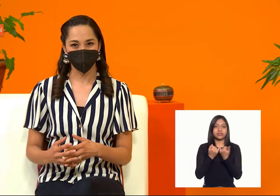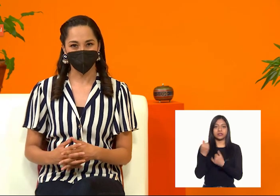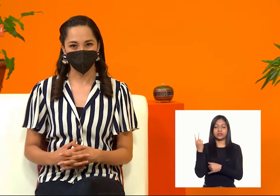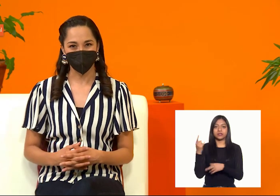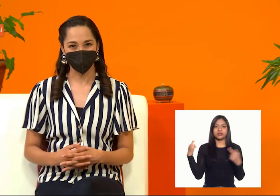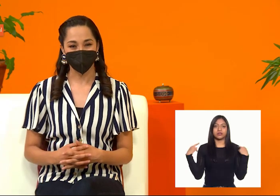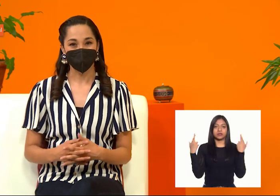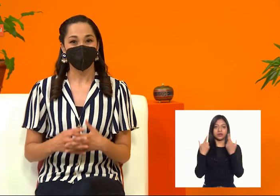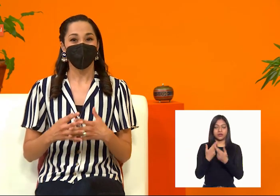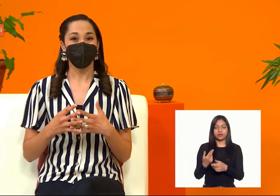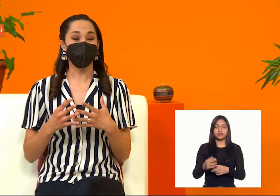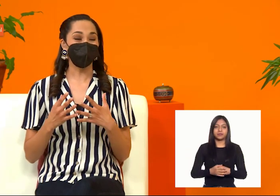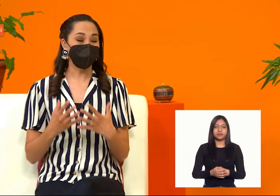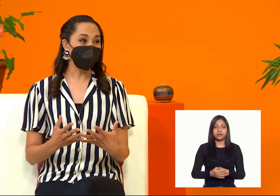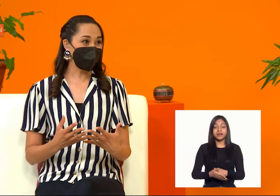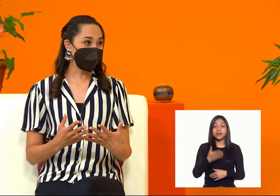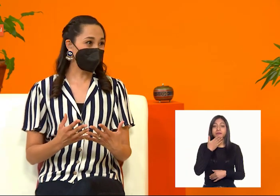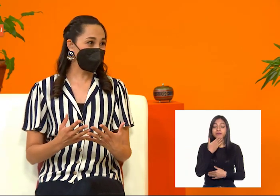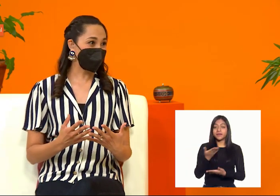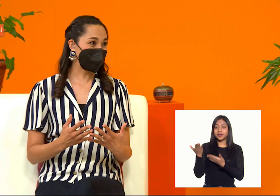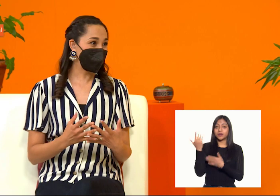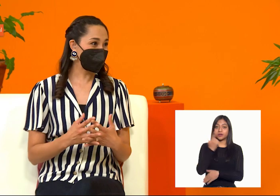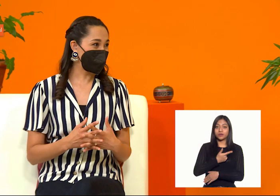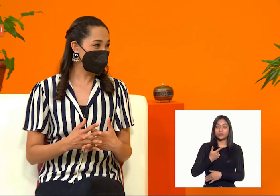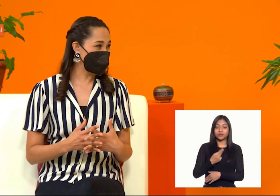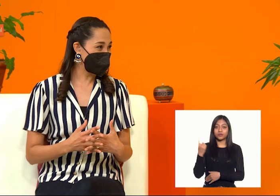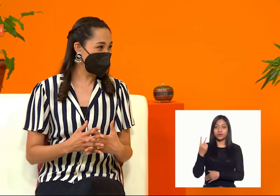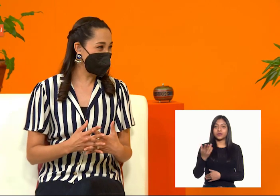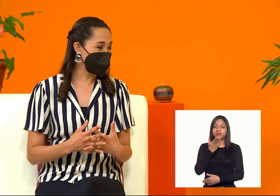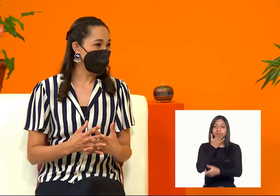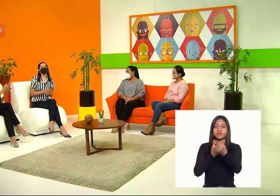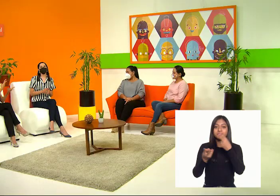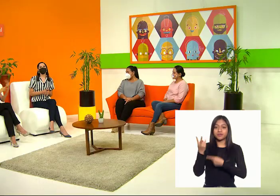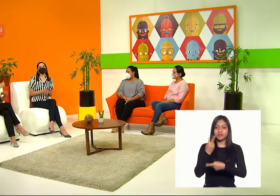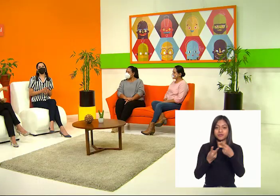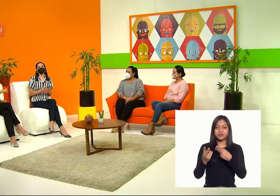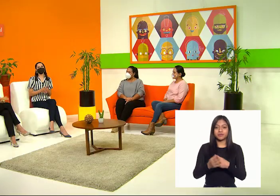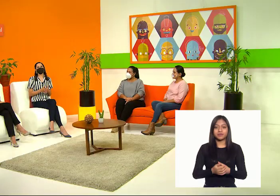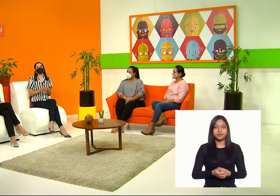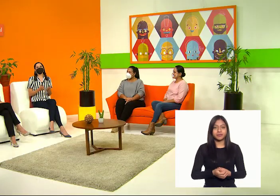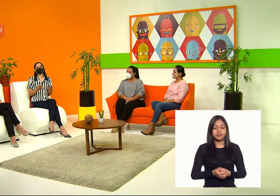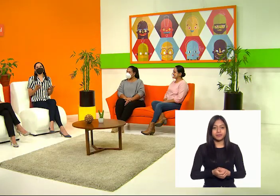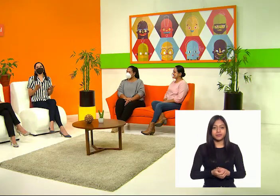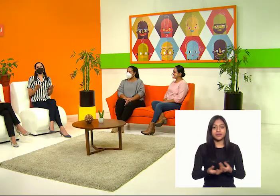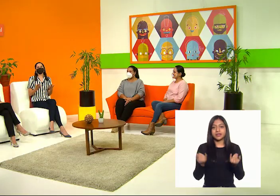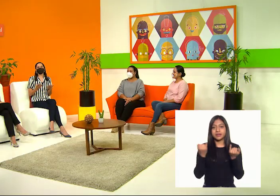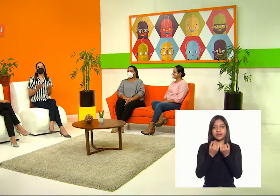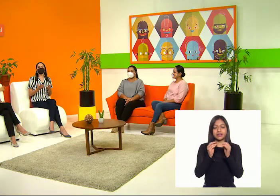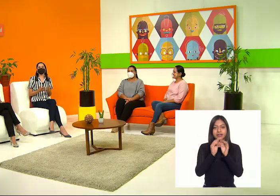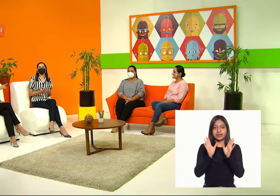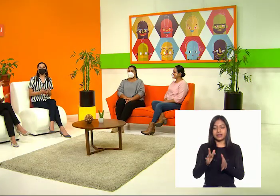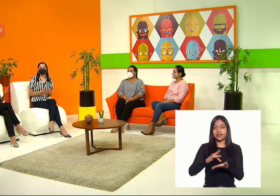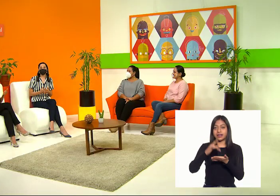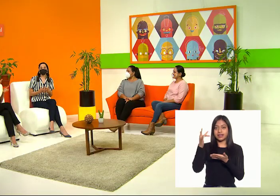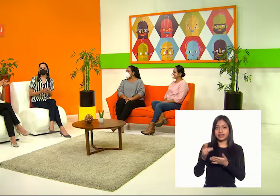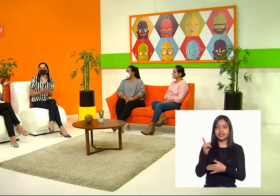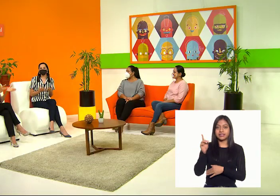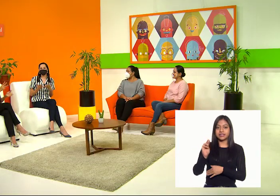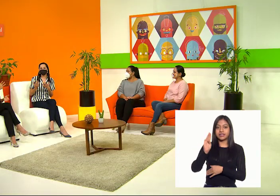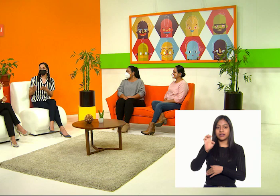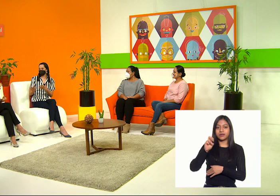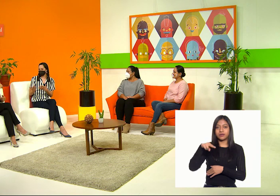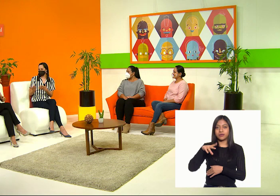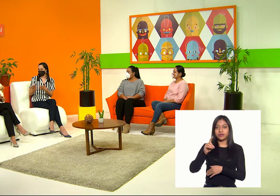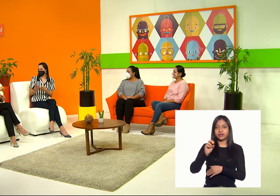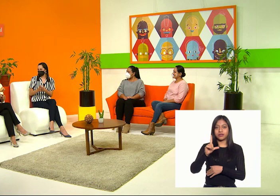sorda respectivamente. Y es un gusto tenerlas aquí, les doy la bienvenida y también quiero agradecer a Gwendolyn, quien